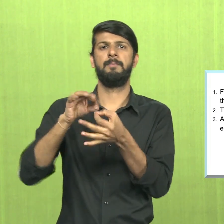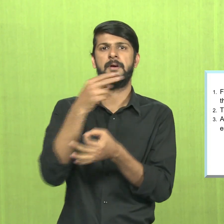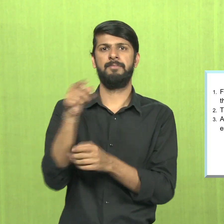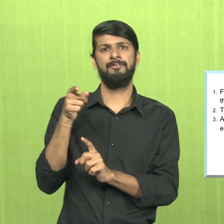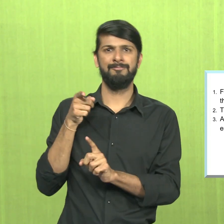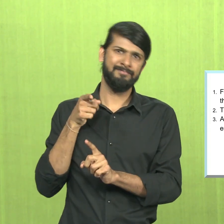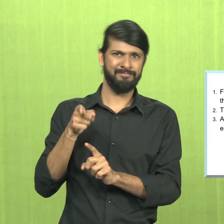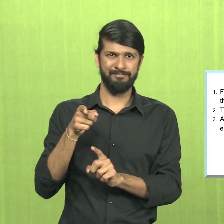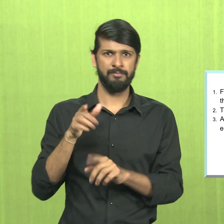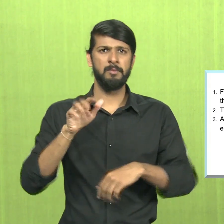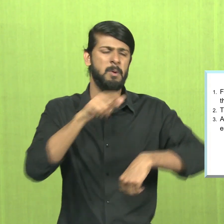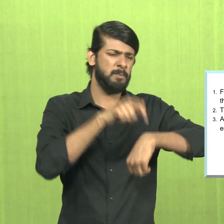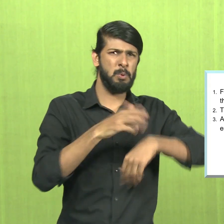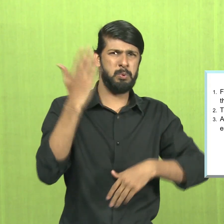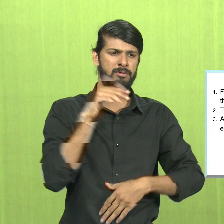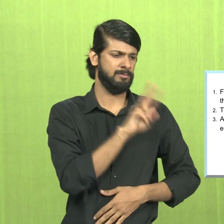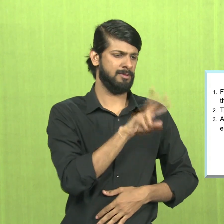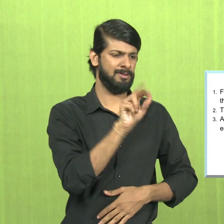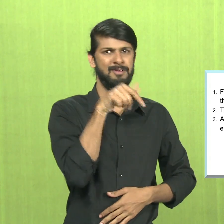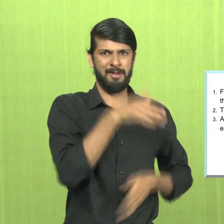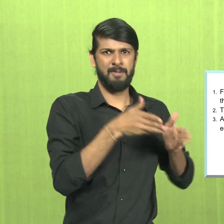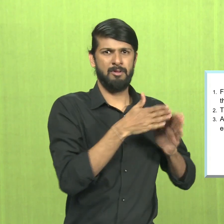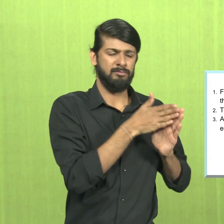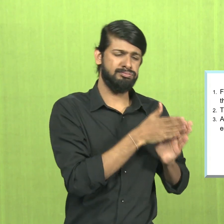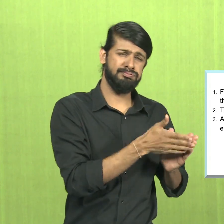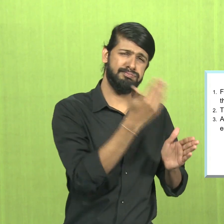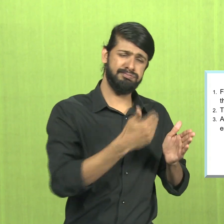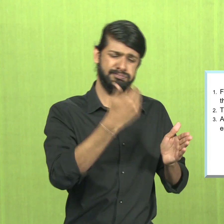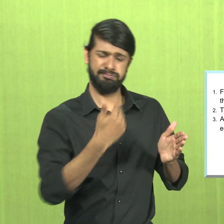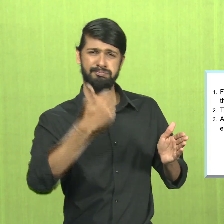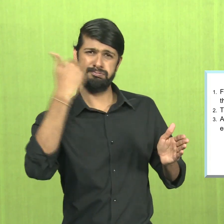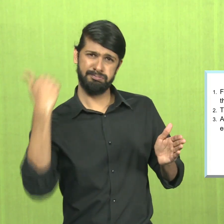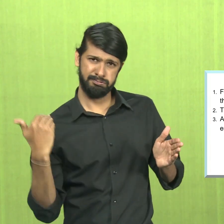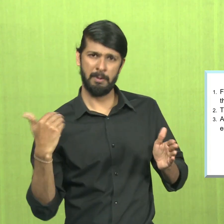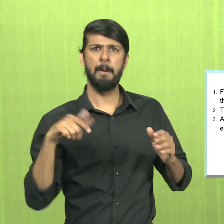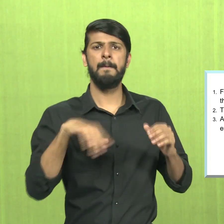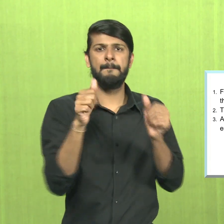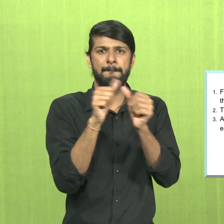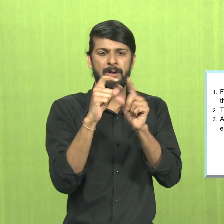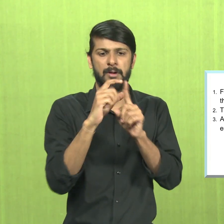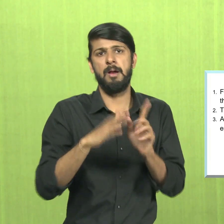ए पर्सन नोन एस लॉर्ड बुद्ध इस समय और इन 500